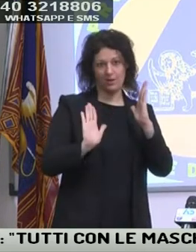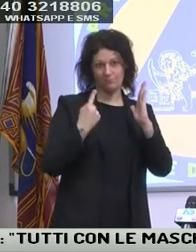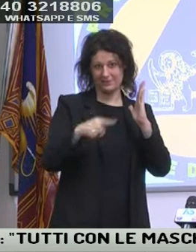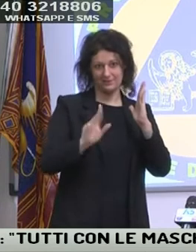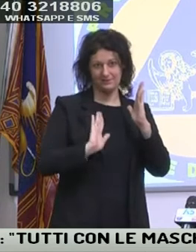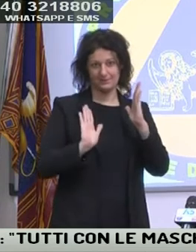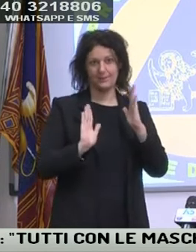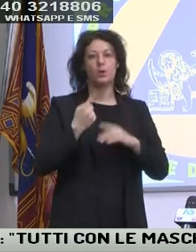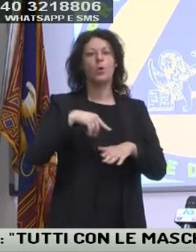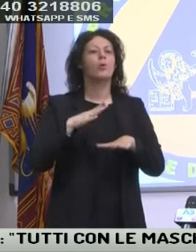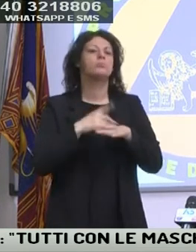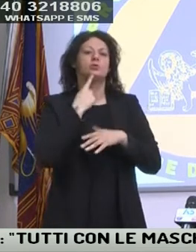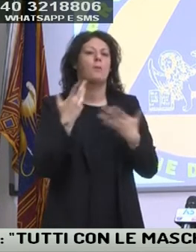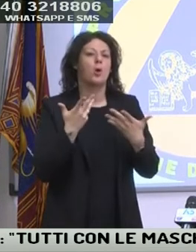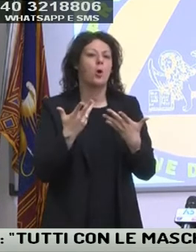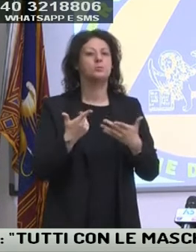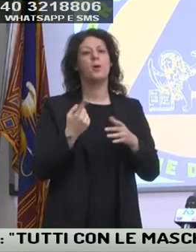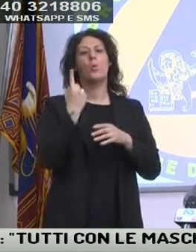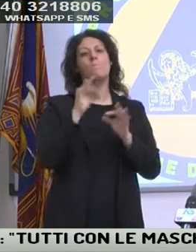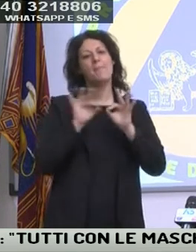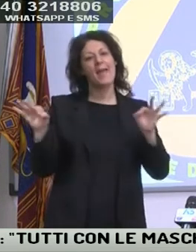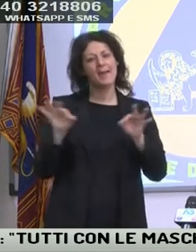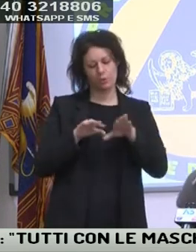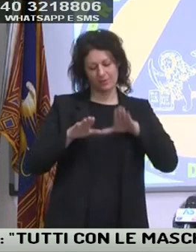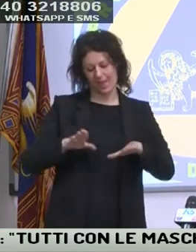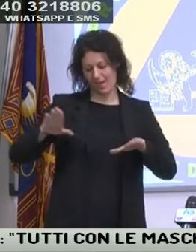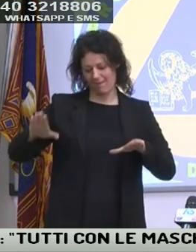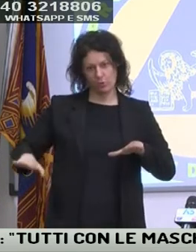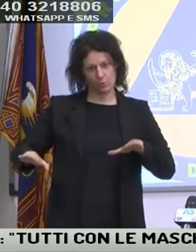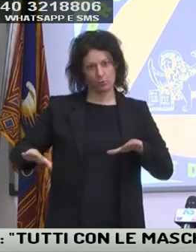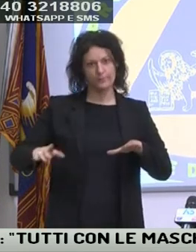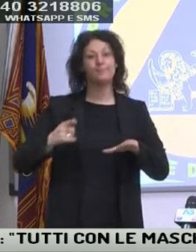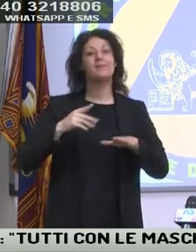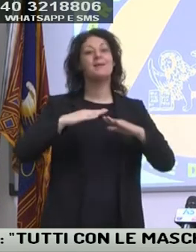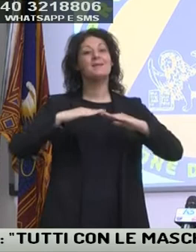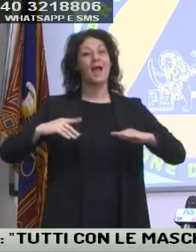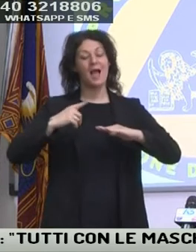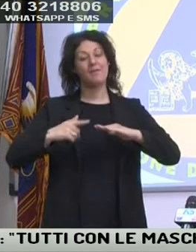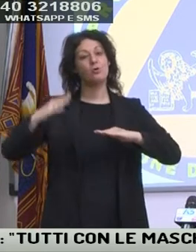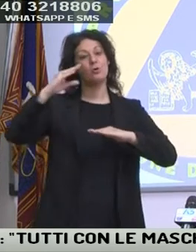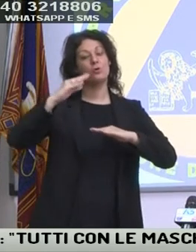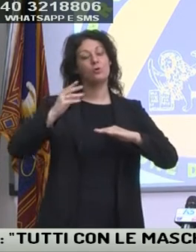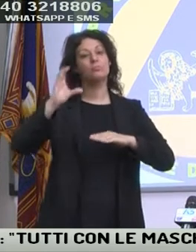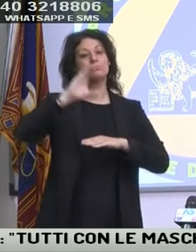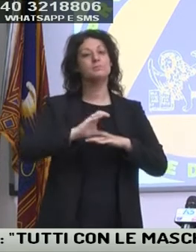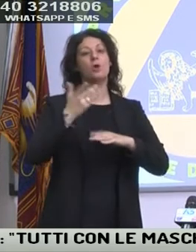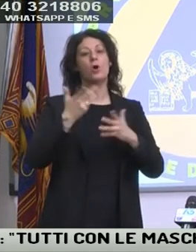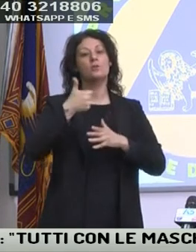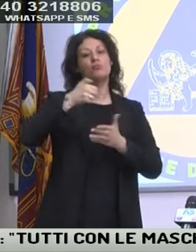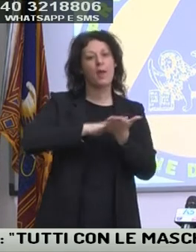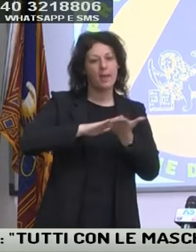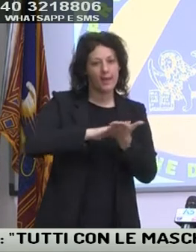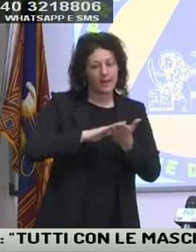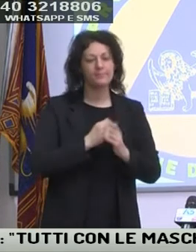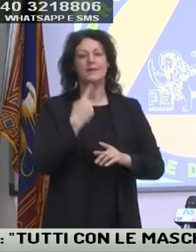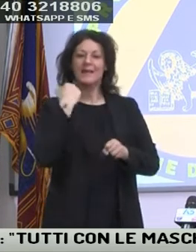dal tavolo, si utilizzano i gel igienizzanti lasciati nei tavoli per i clienti, il personale avrà la